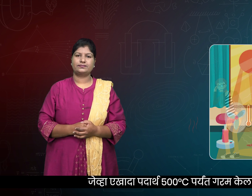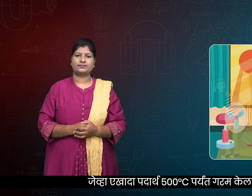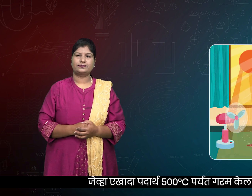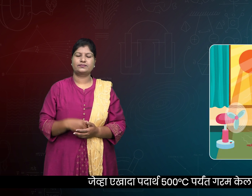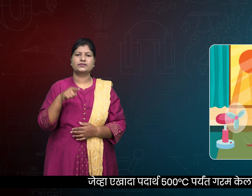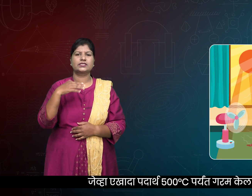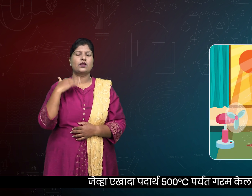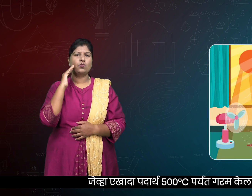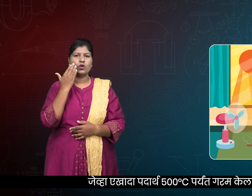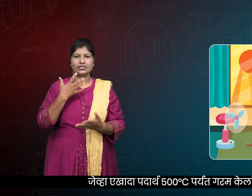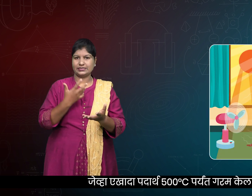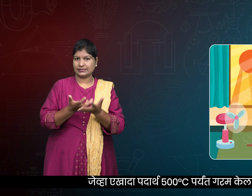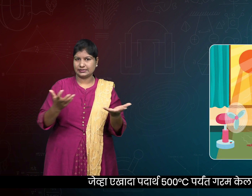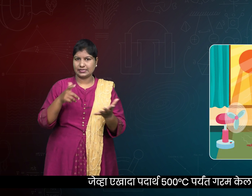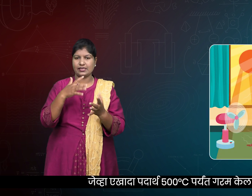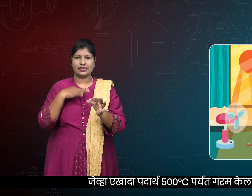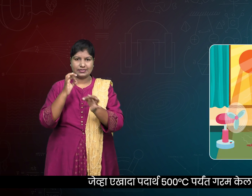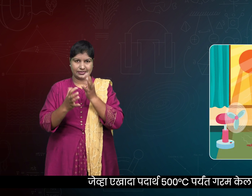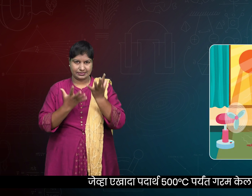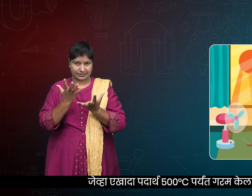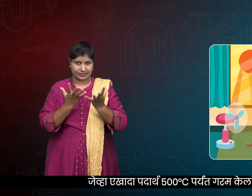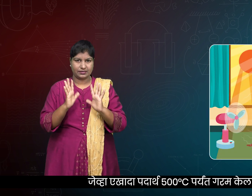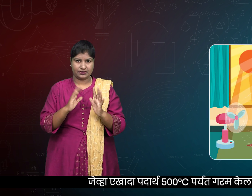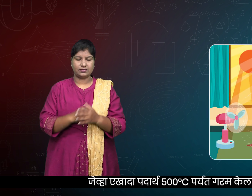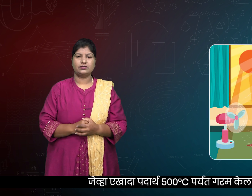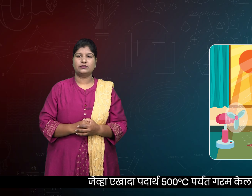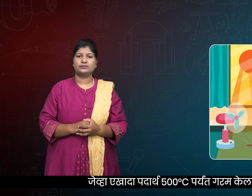जेव्हा एखादा पदार्थ 500 सेल्सिअस पर्यंत गरम केला जातो